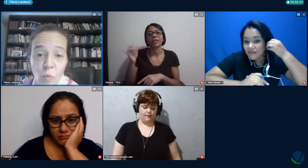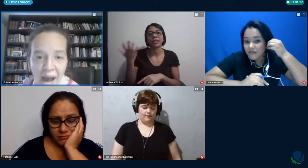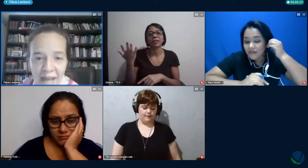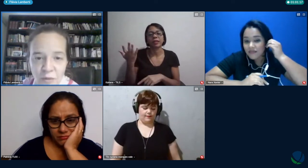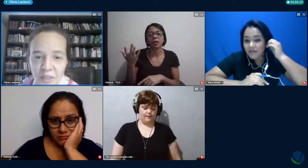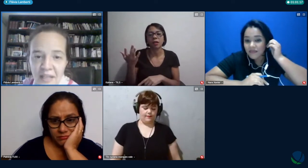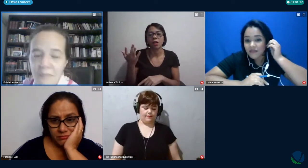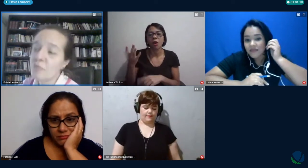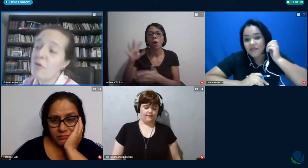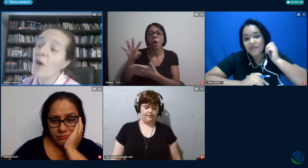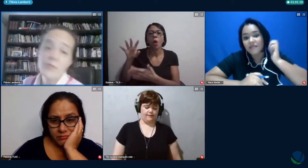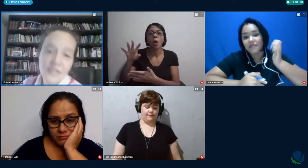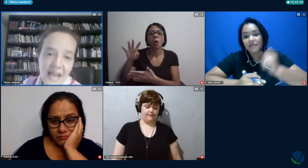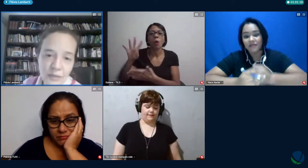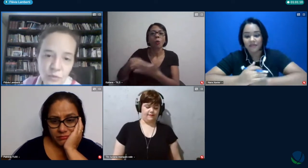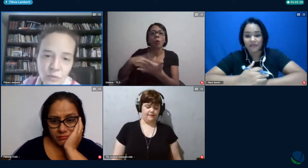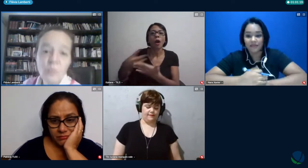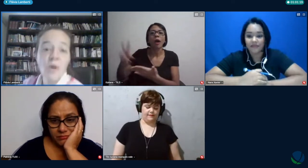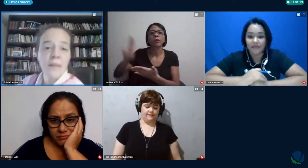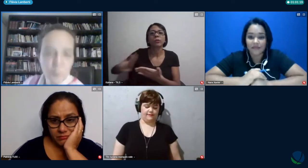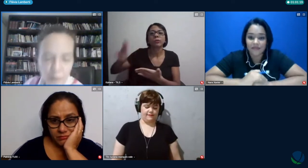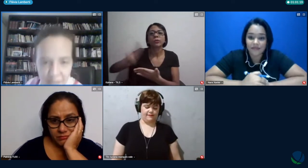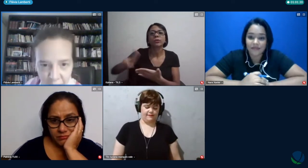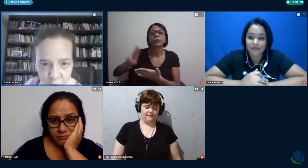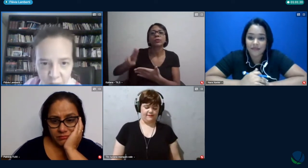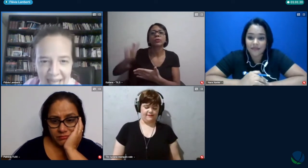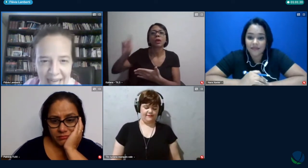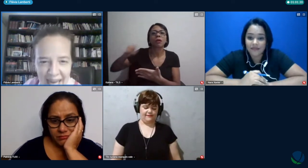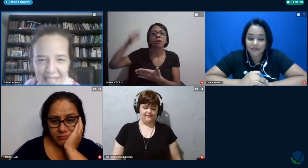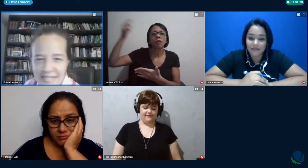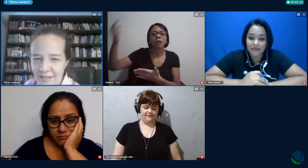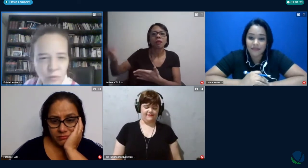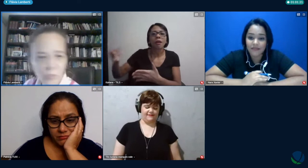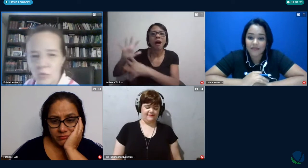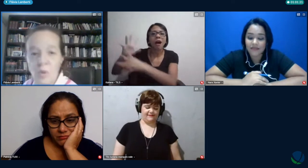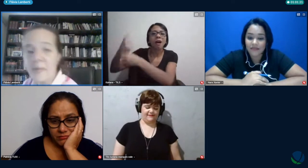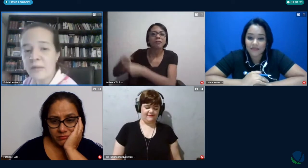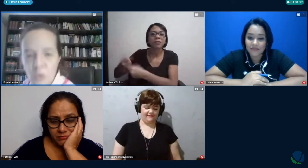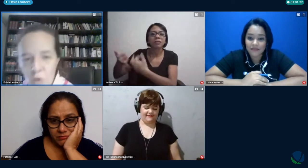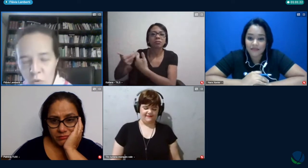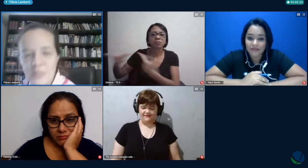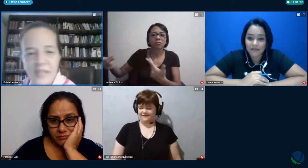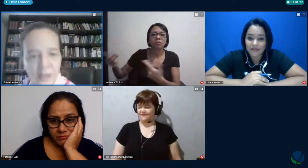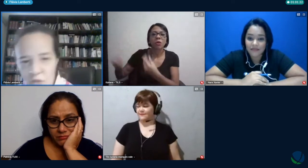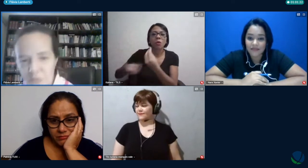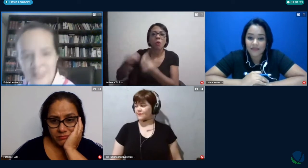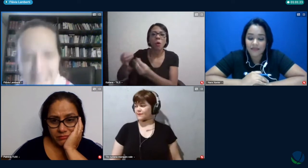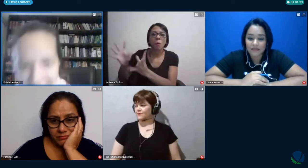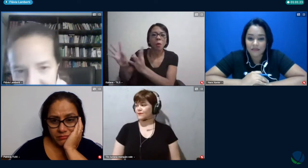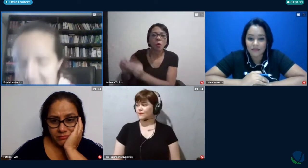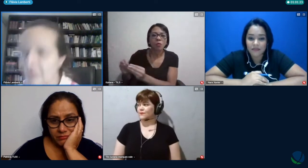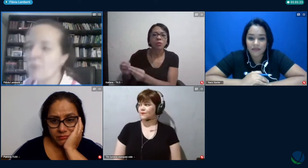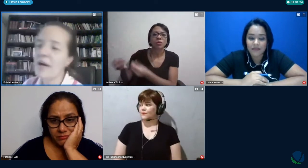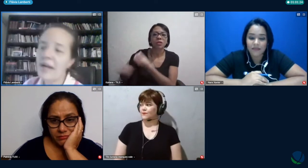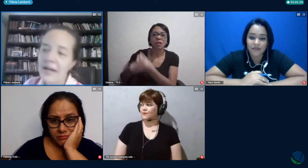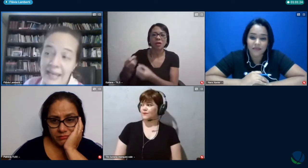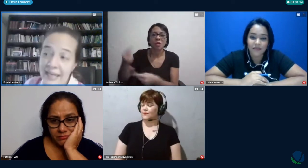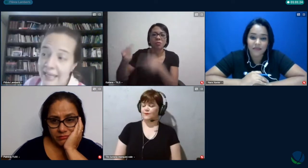com um quadro que foi usado num momento posterior da análise, né? Num momento de conclusão, de